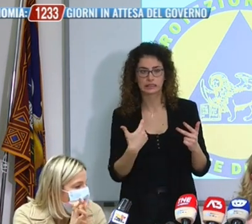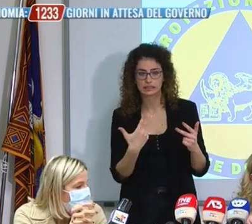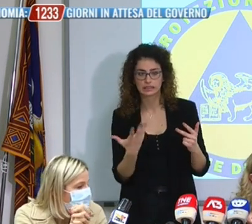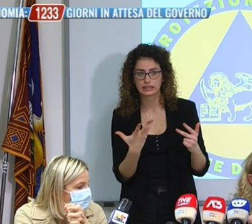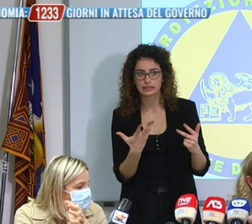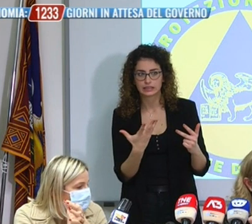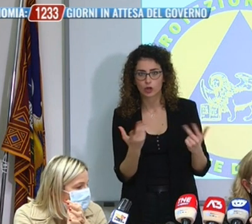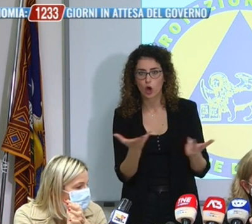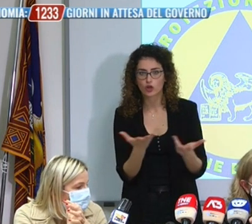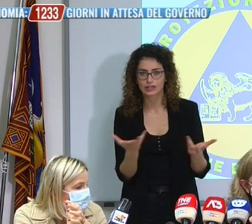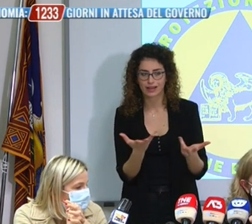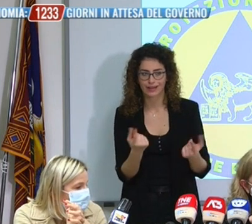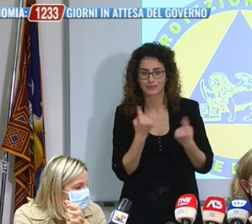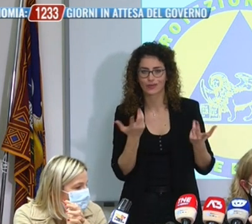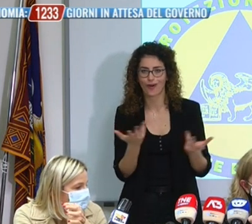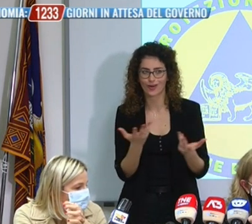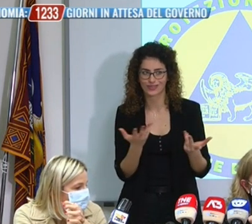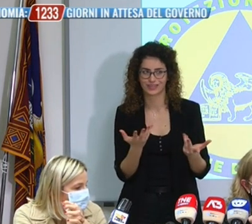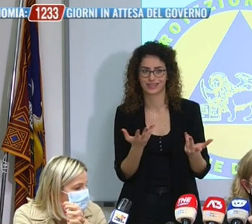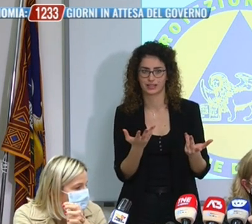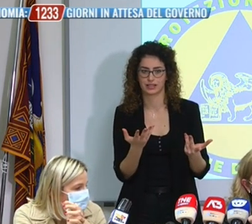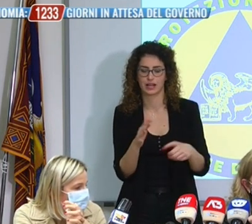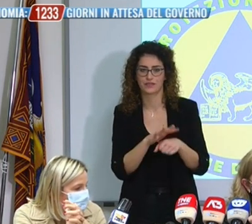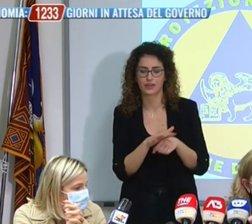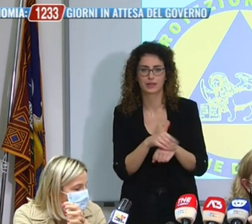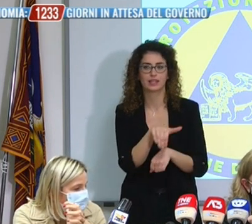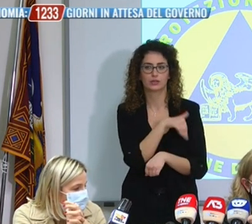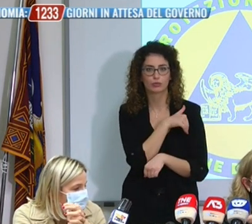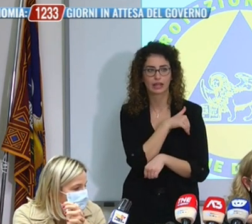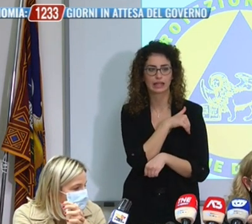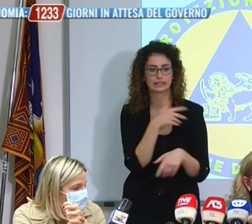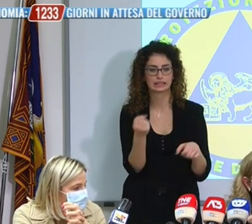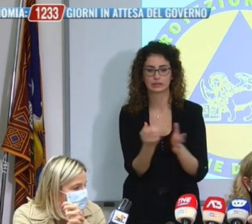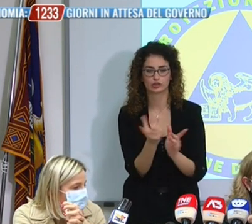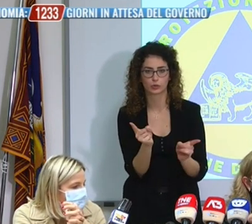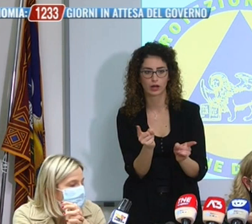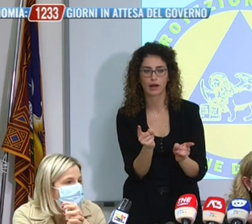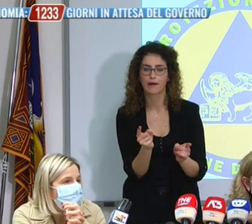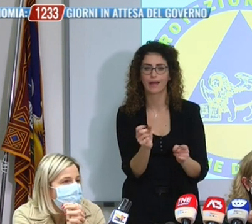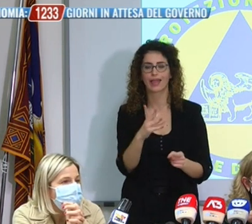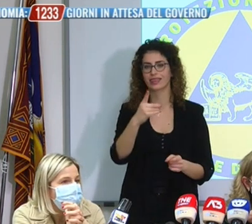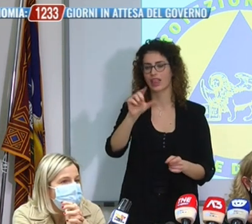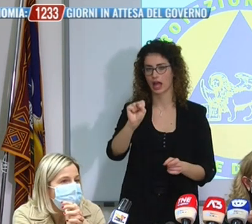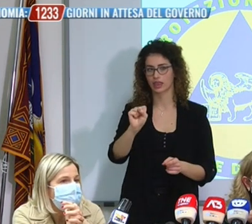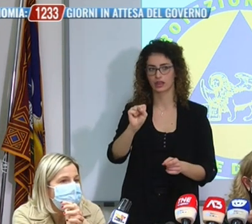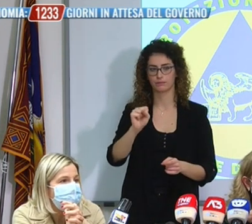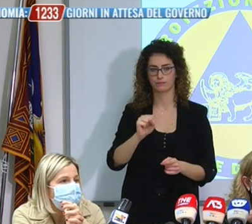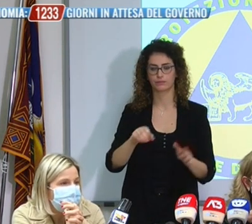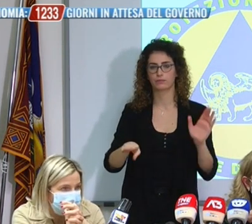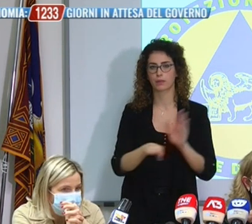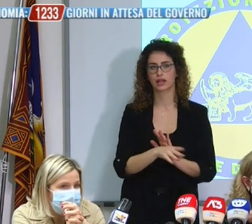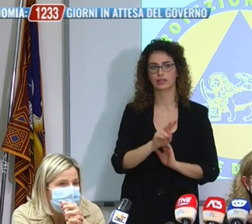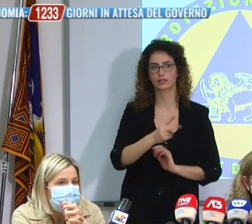quali il messaggio un po' alle famiglie, agli studenti, che cosa succederà? Che vanno in didattica a distanza a partire dalla seconda